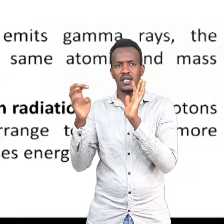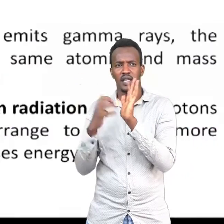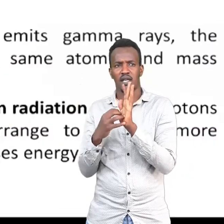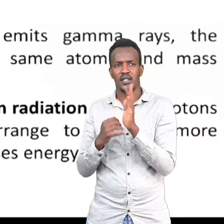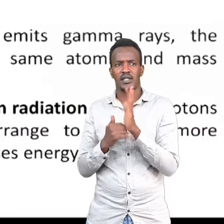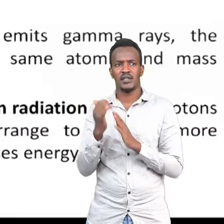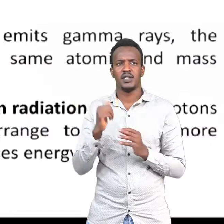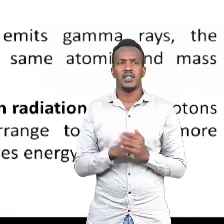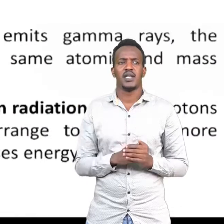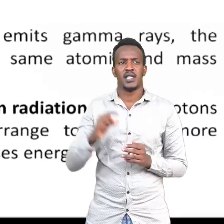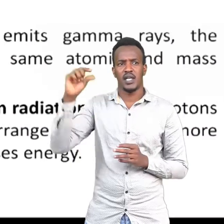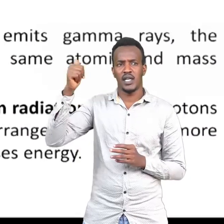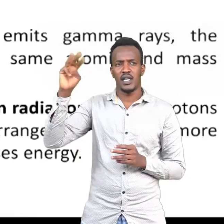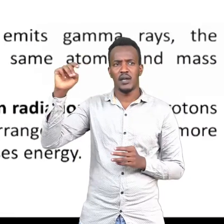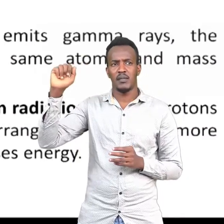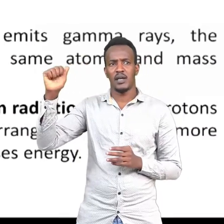soo biirtay way